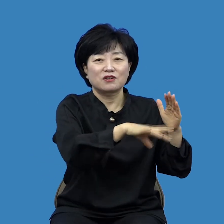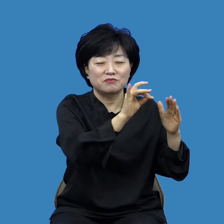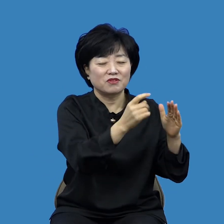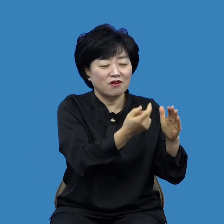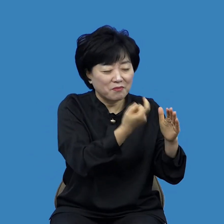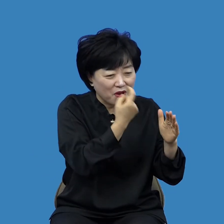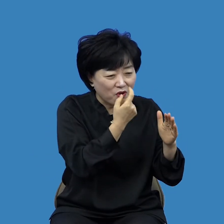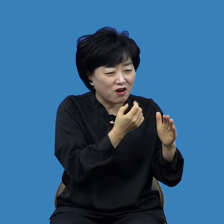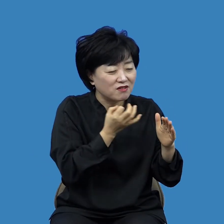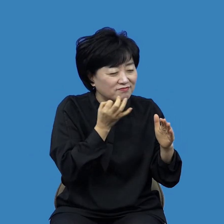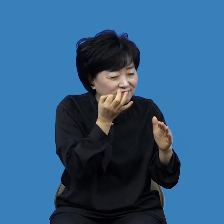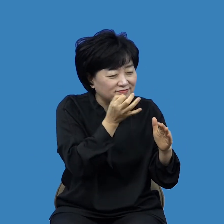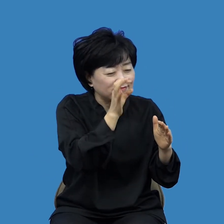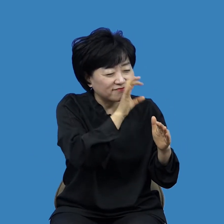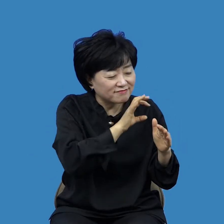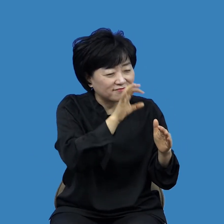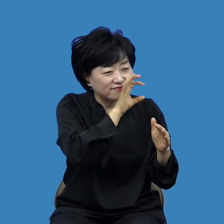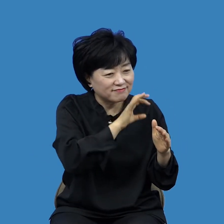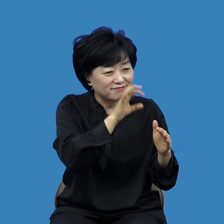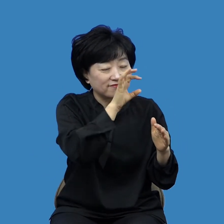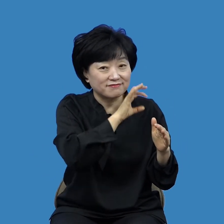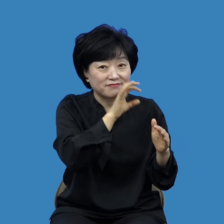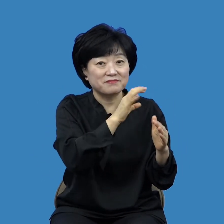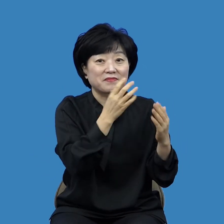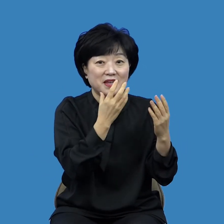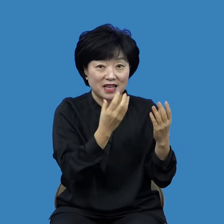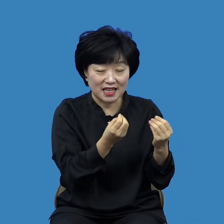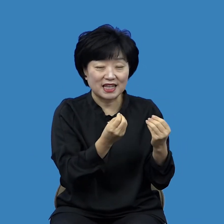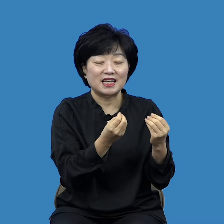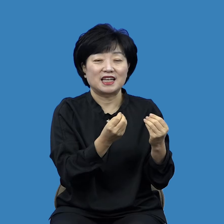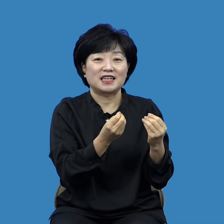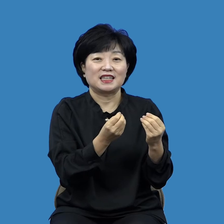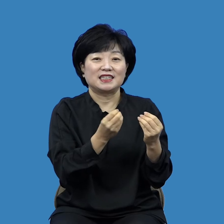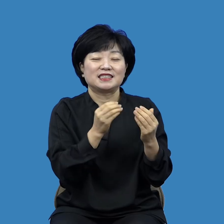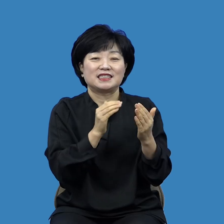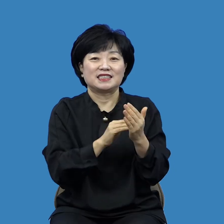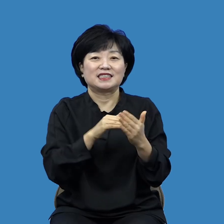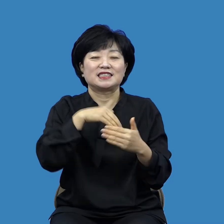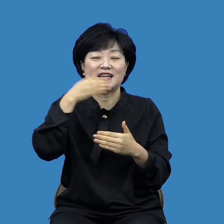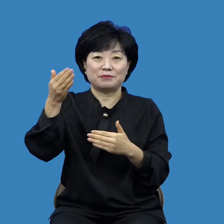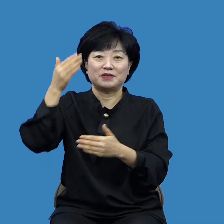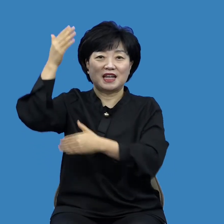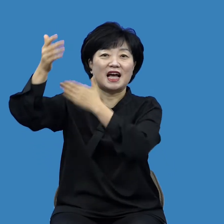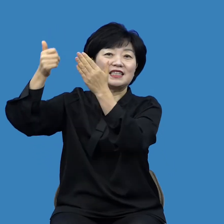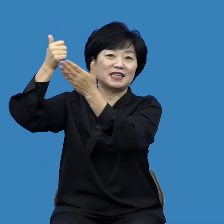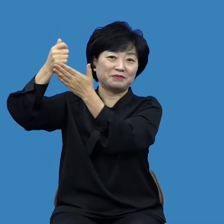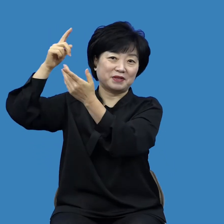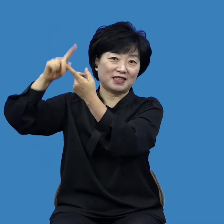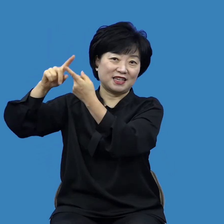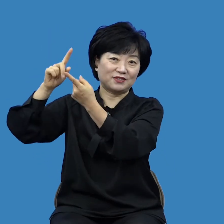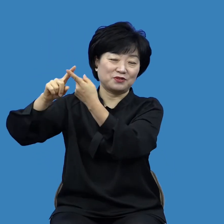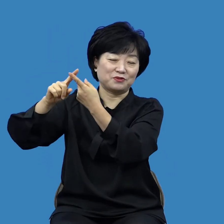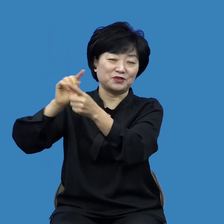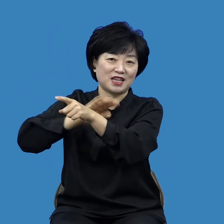계속 살고 반복하고 했던 사람들은 그래서 이것을